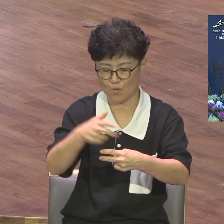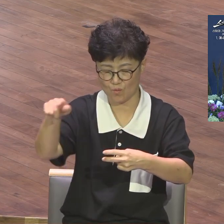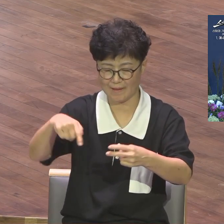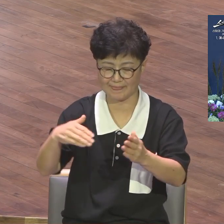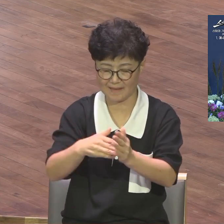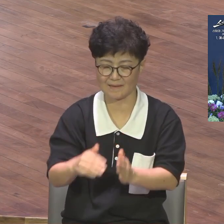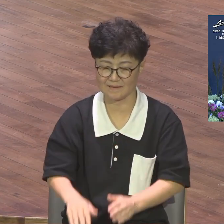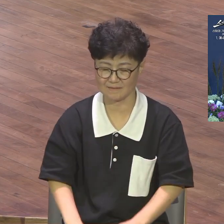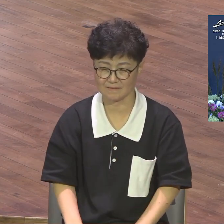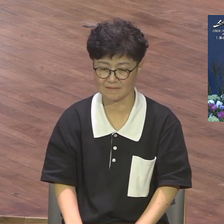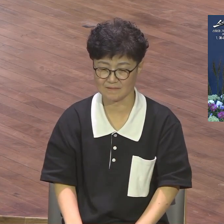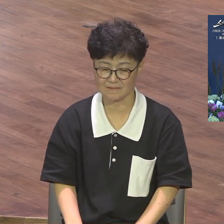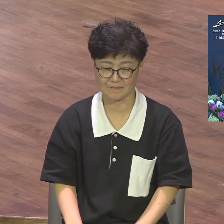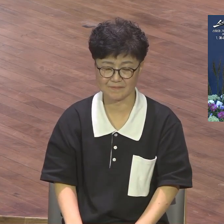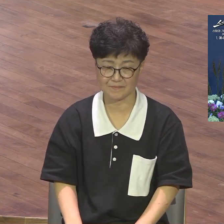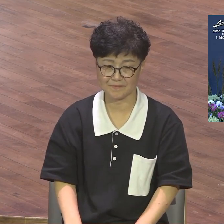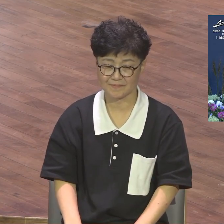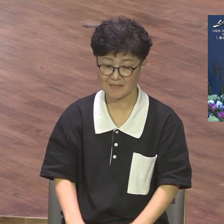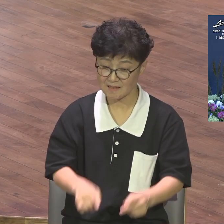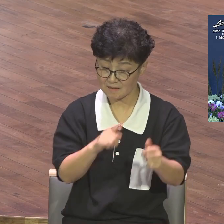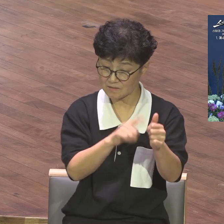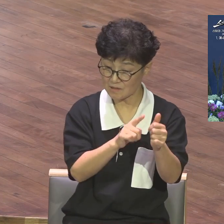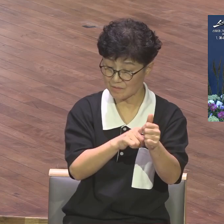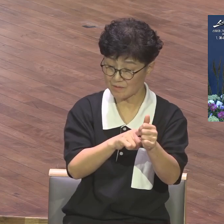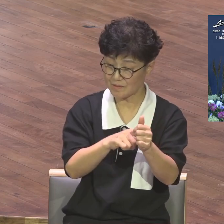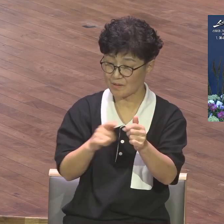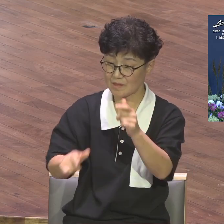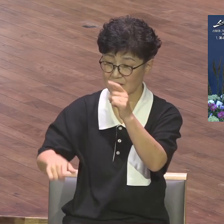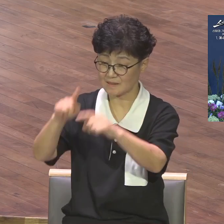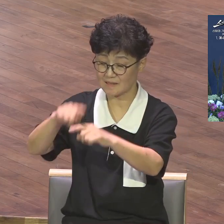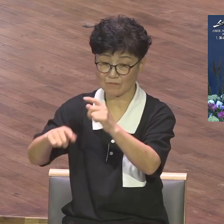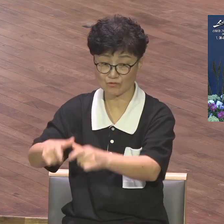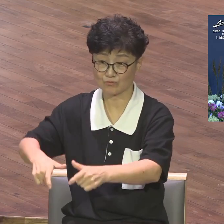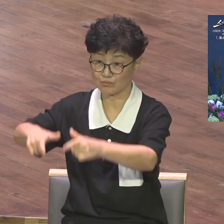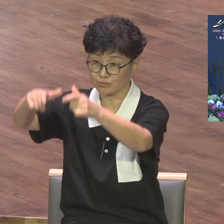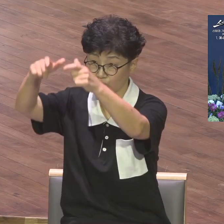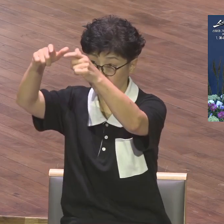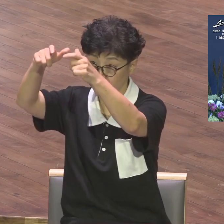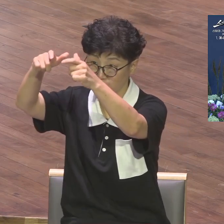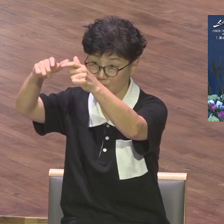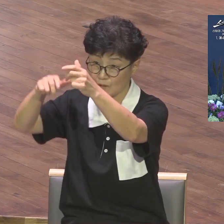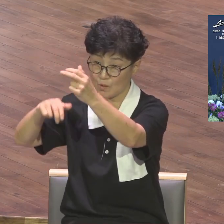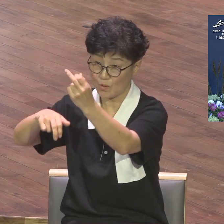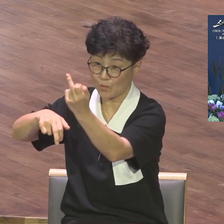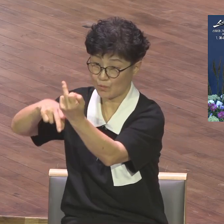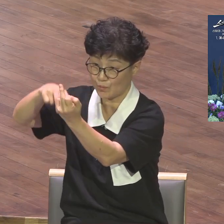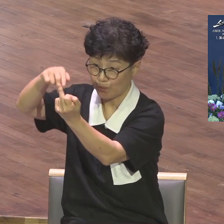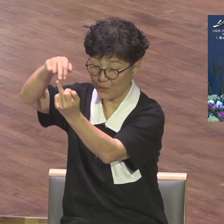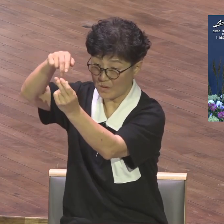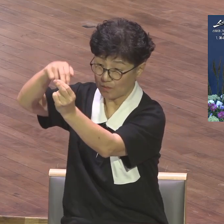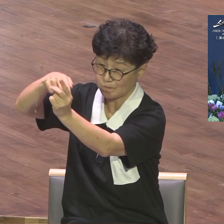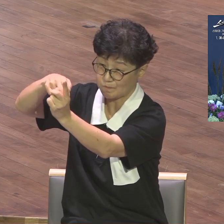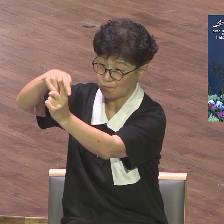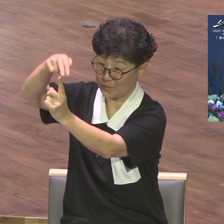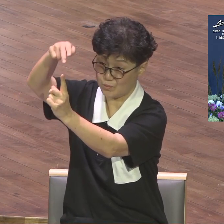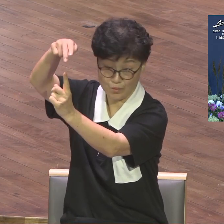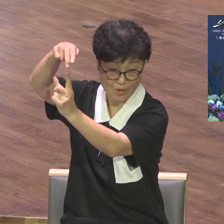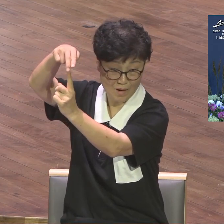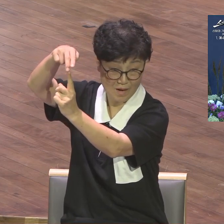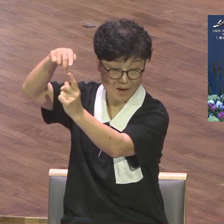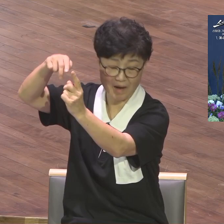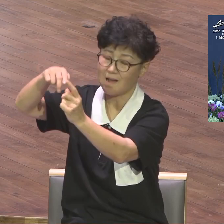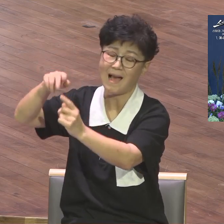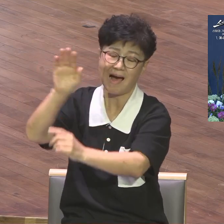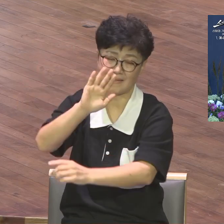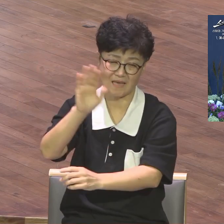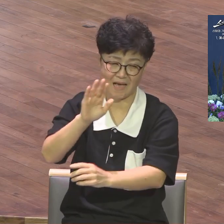보려고 올라간 것 같지만 사실은 삭개오가 예수님께 발견된 것입니다. 제가 늘 좀